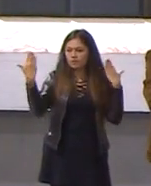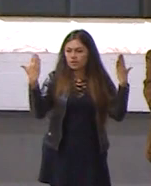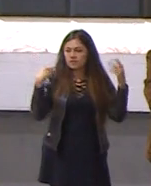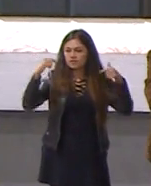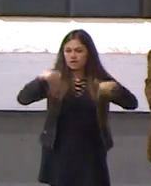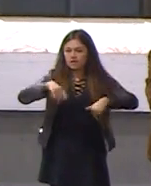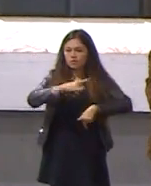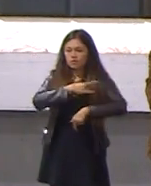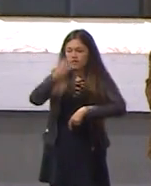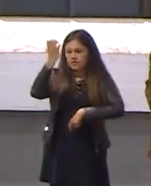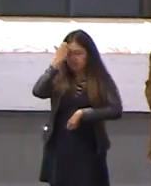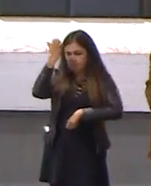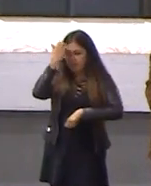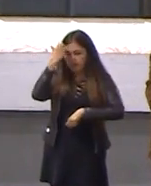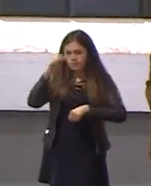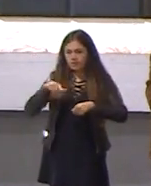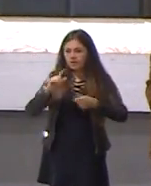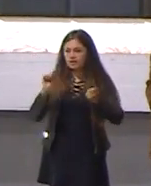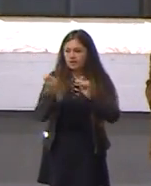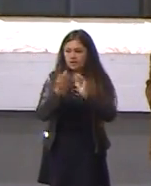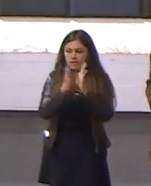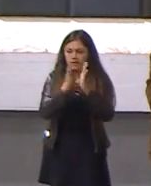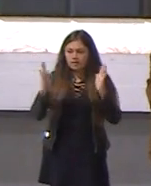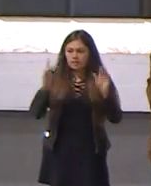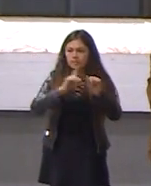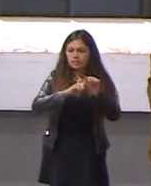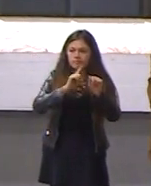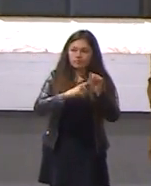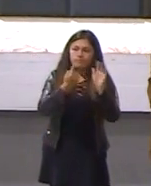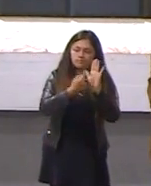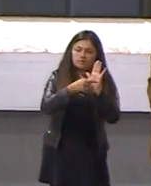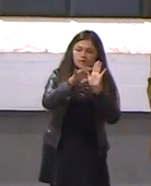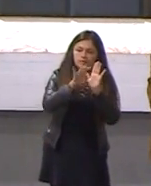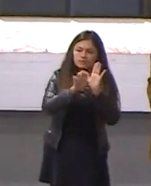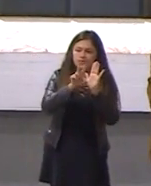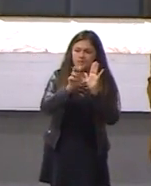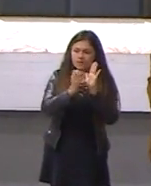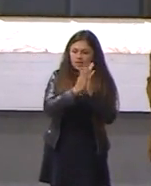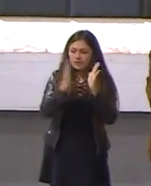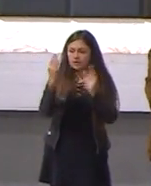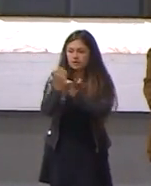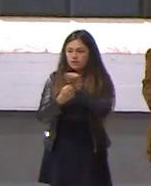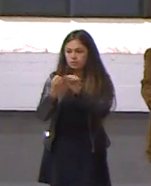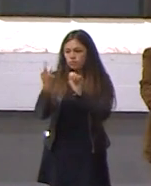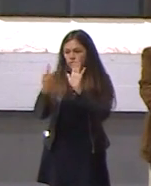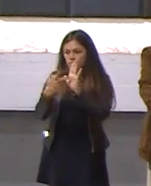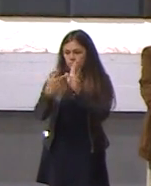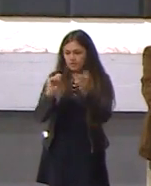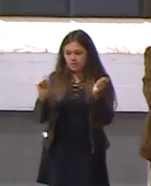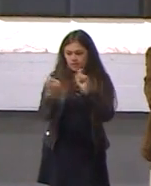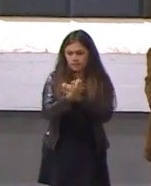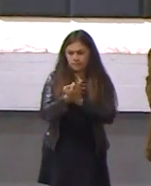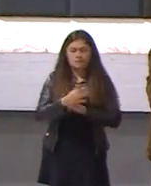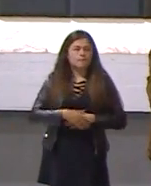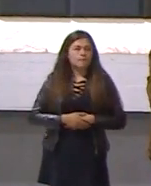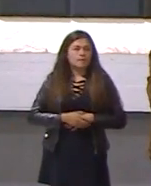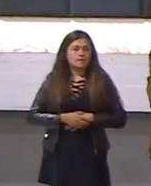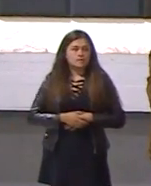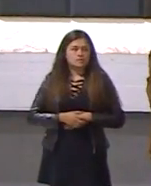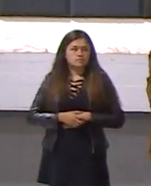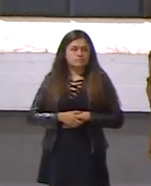pedagógica en este rango de tiempo entre 1970 y el año 2000 el profesor